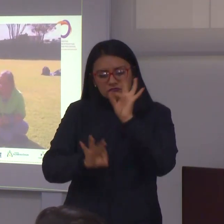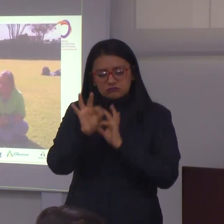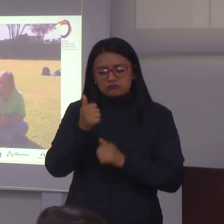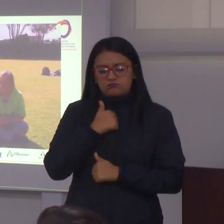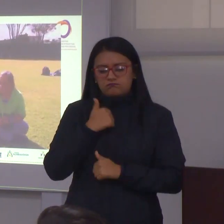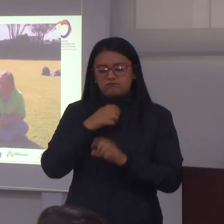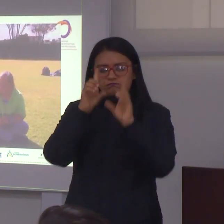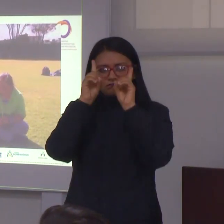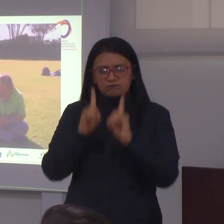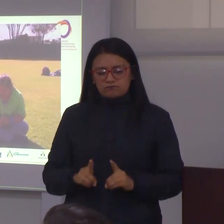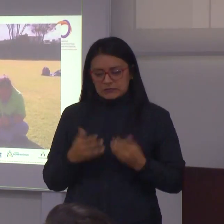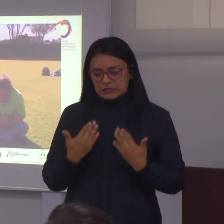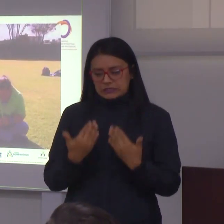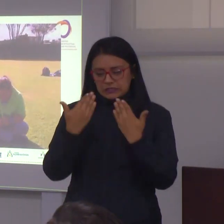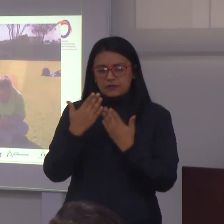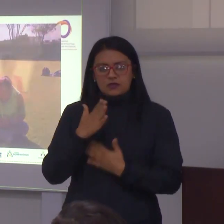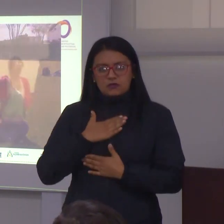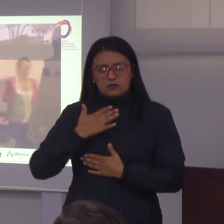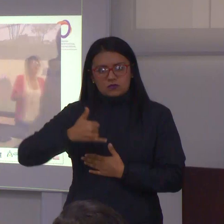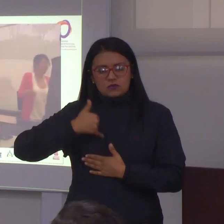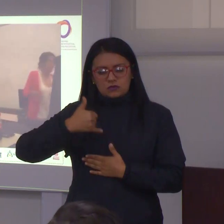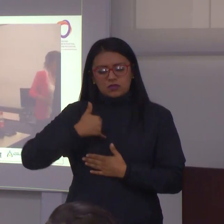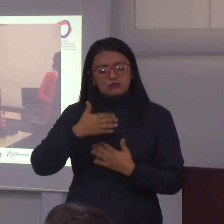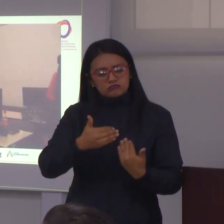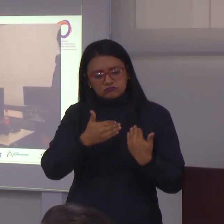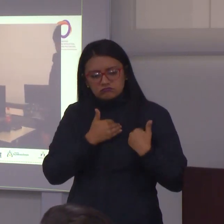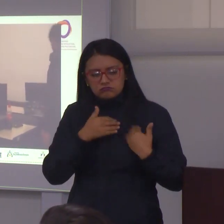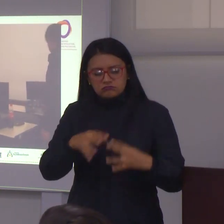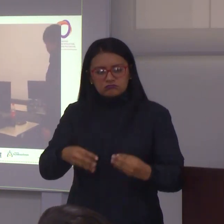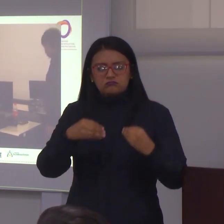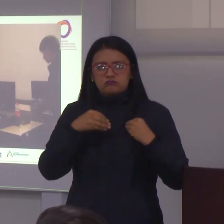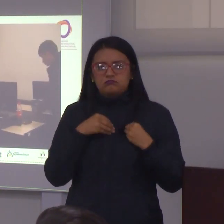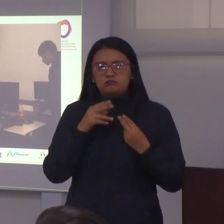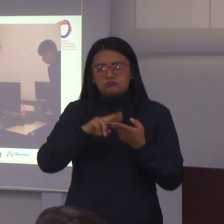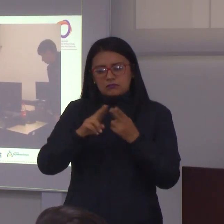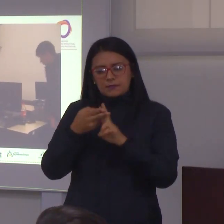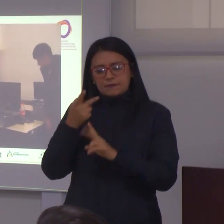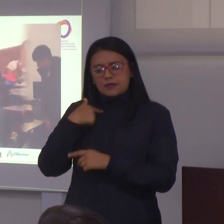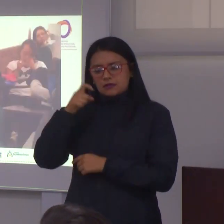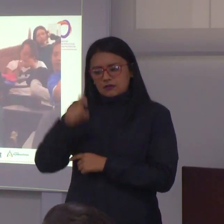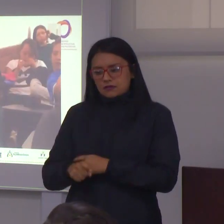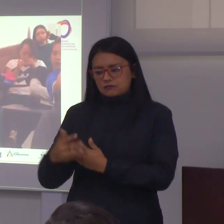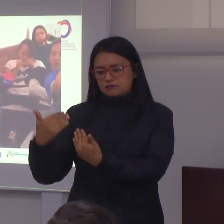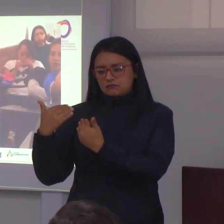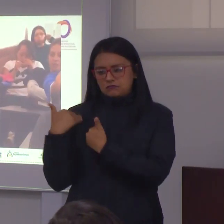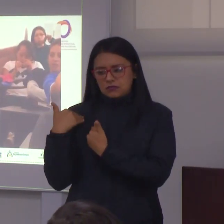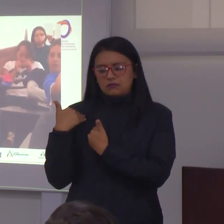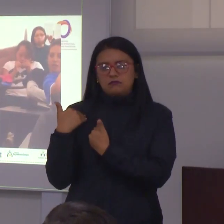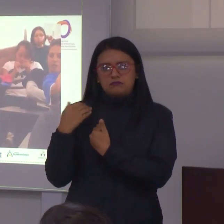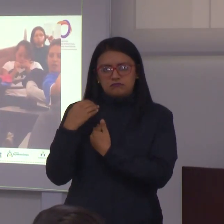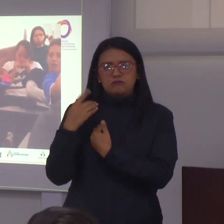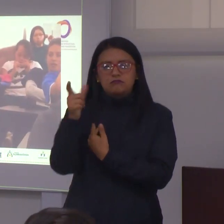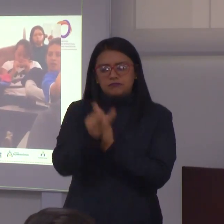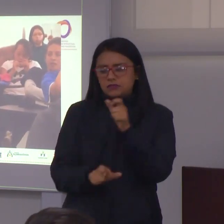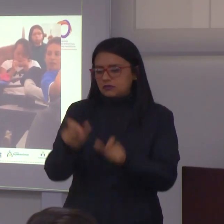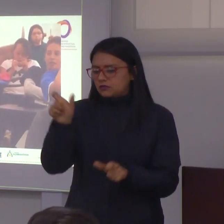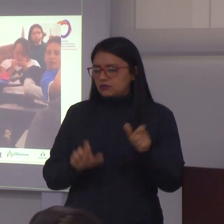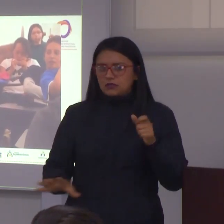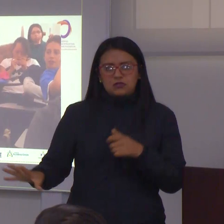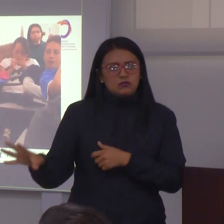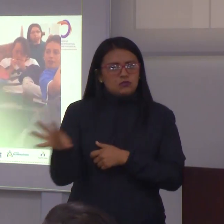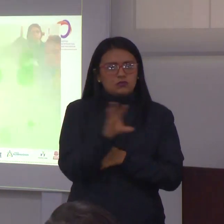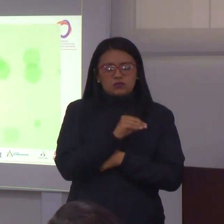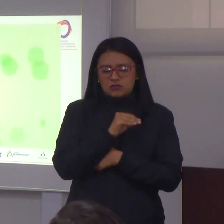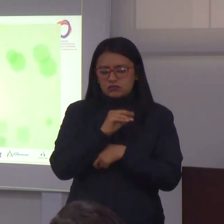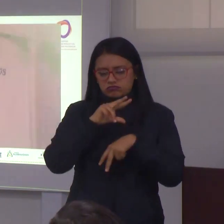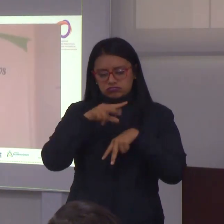tomar decisiones que le permitan al joven asumir con responsabilidad el ejercicio de sus deberes y derechos ciudadanos, en todas las dimensiones de